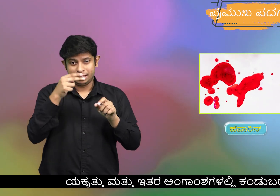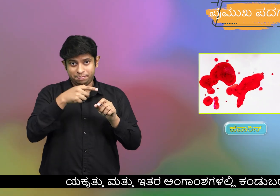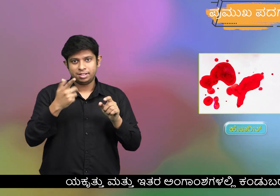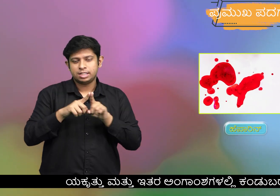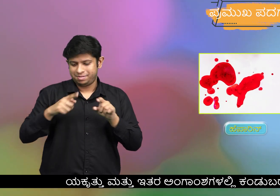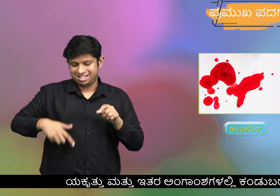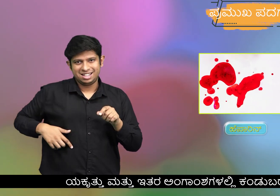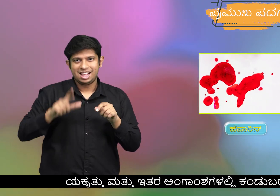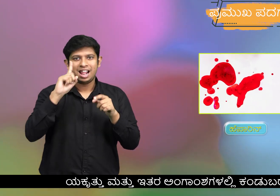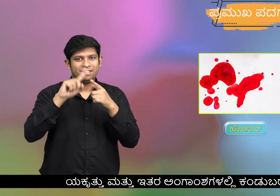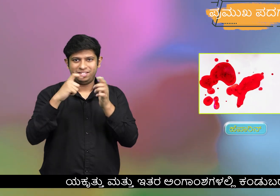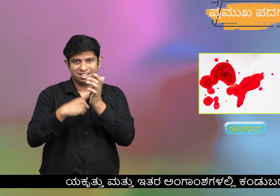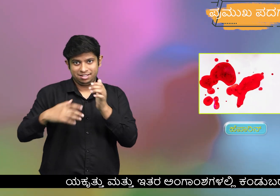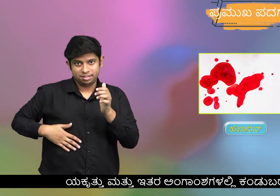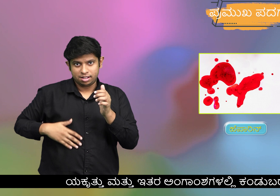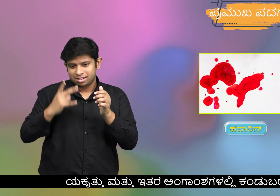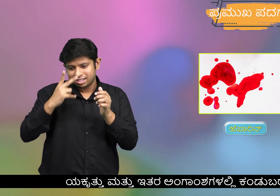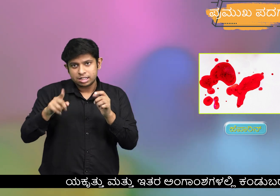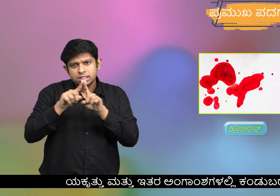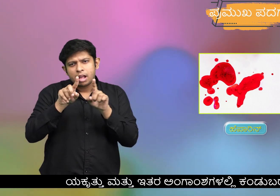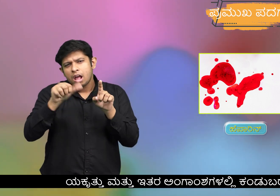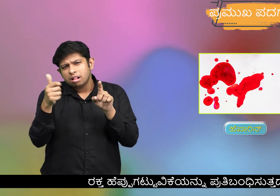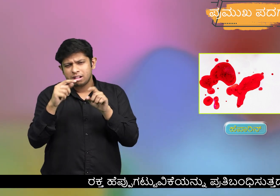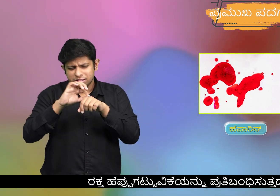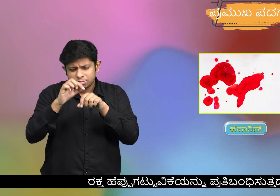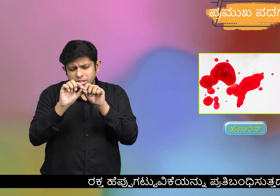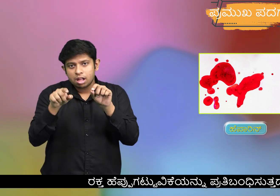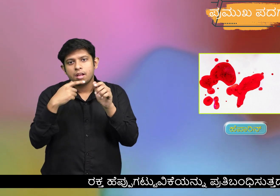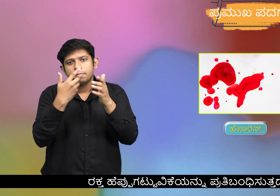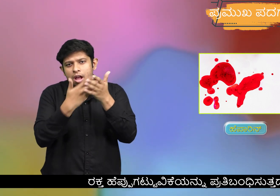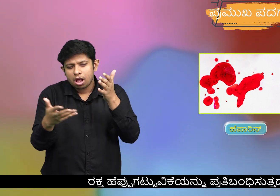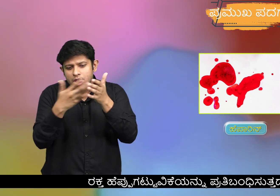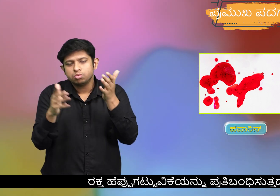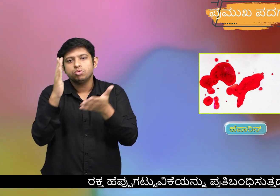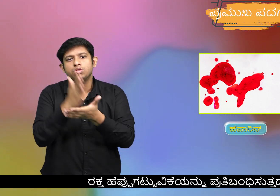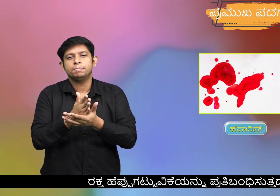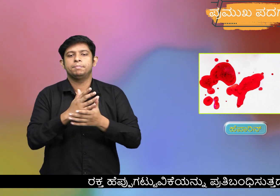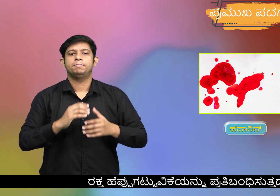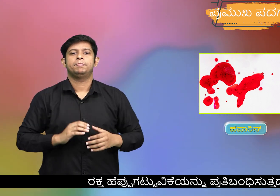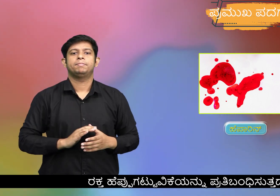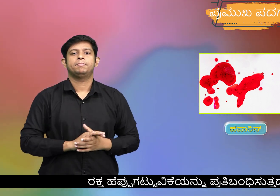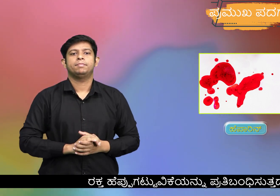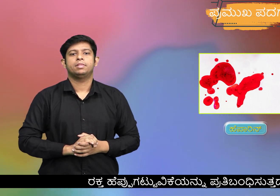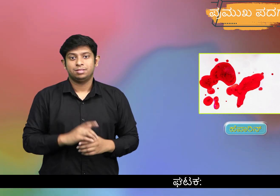ಯಕೃತ್ತು ಮತ್ತು ಇತರ ಅಂಗಾಂಶಗಳಲ್ಲಿ ಕಂಡುಬರುತ್ತದೆ. ರಕ್ತ ಹೆಪ್ಪುಗಟ್ಟುವಿಕೆಯನ್ನು ಪ್ರತಿಬಂಧಿಸುತ್ತದೆ.